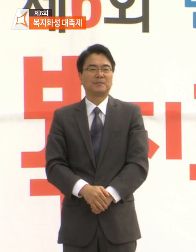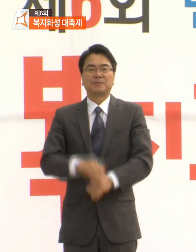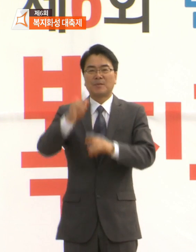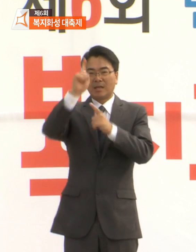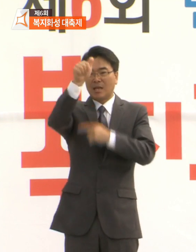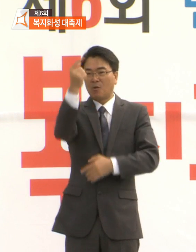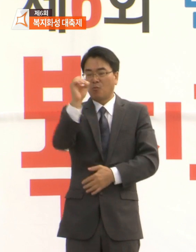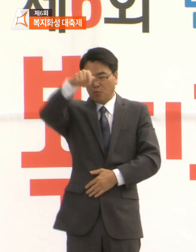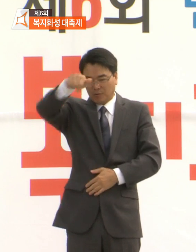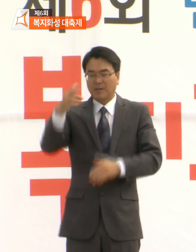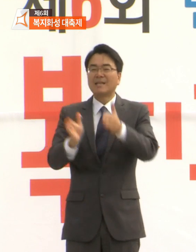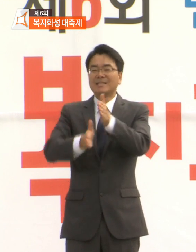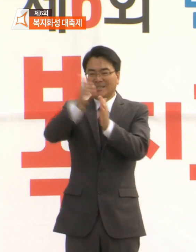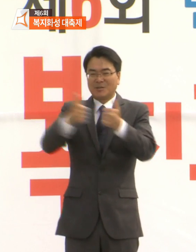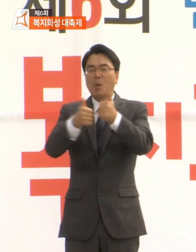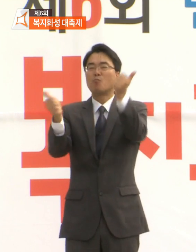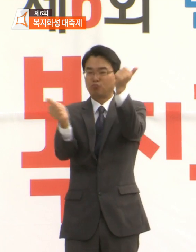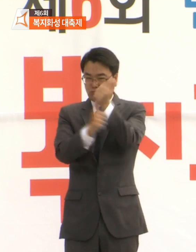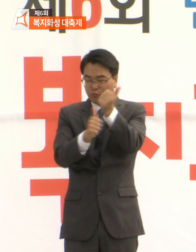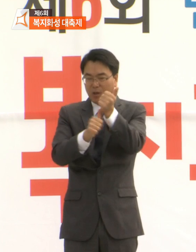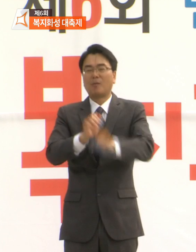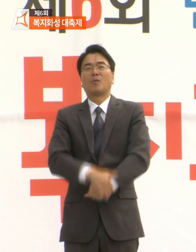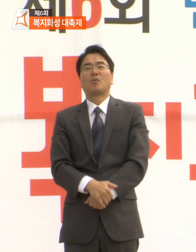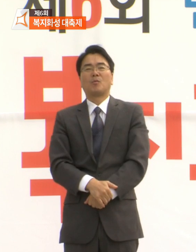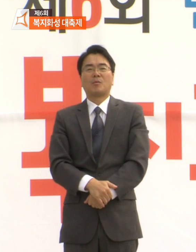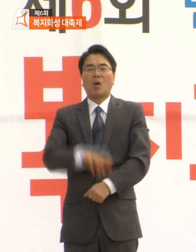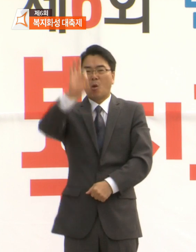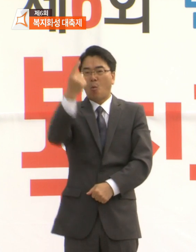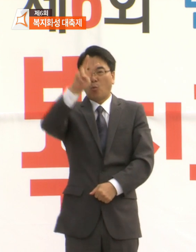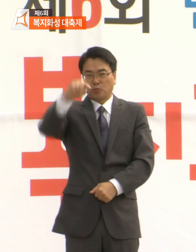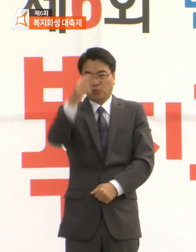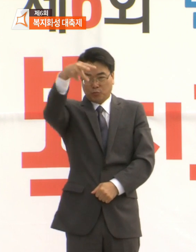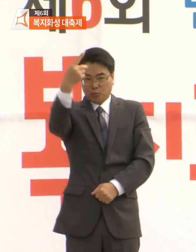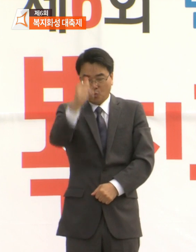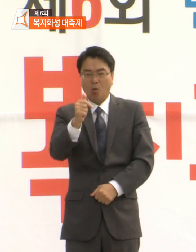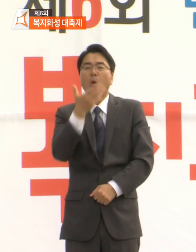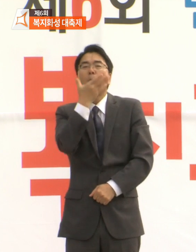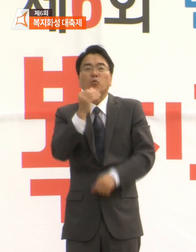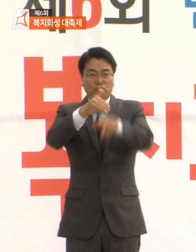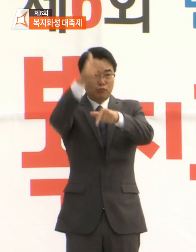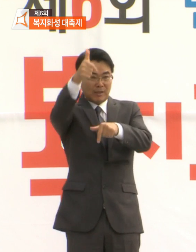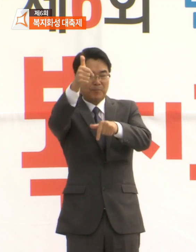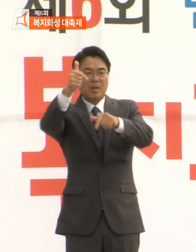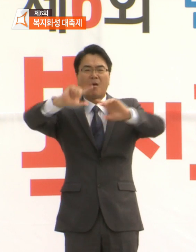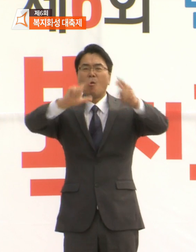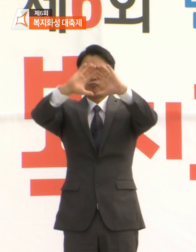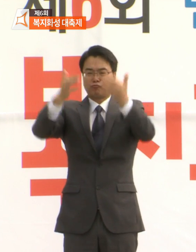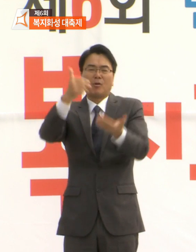이용근 시의회 부의장님과 오슬록 복지국장님 그리고